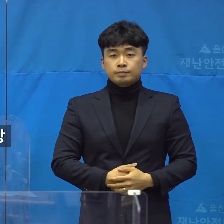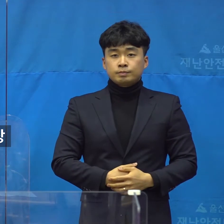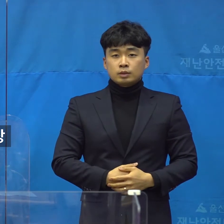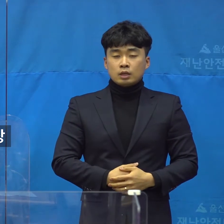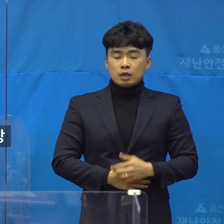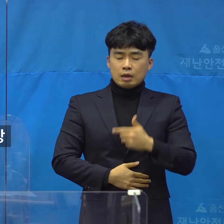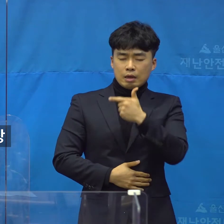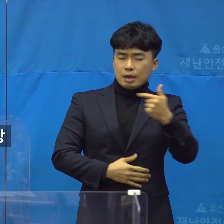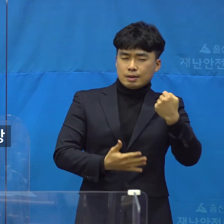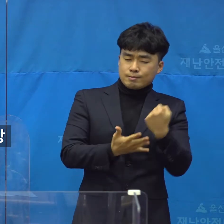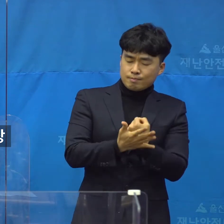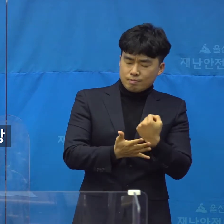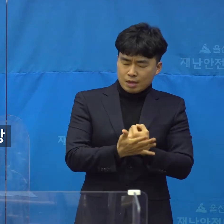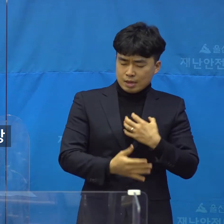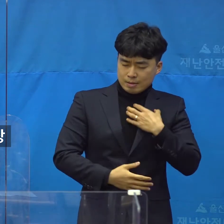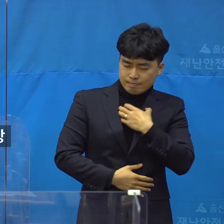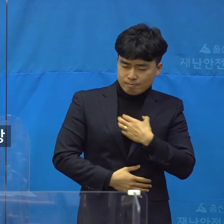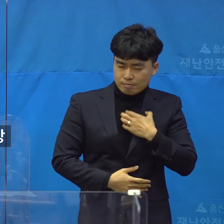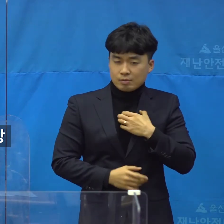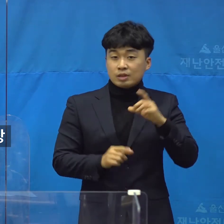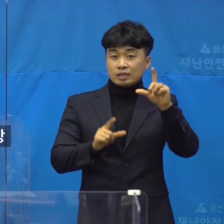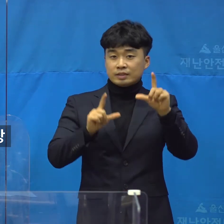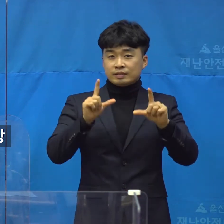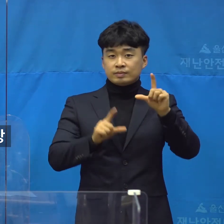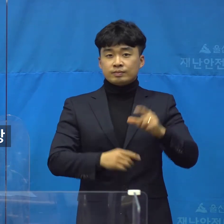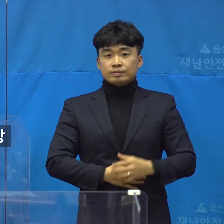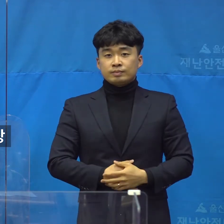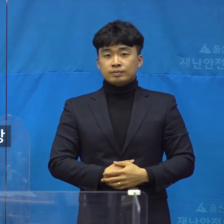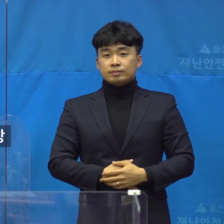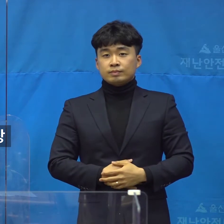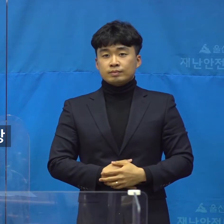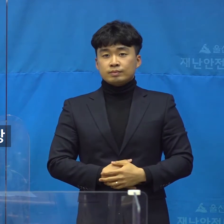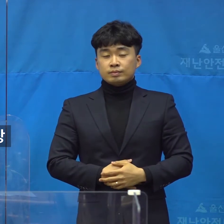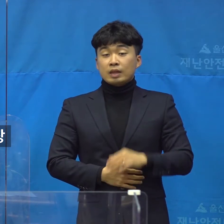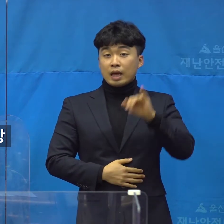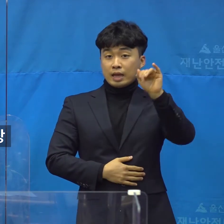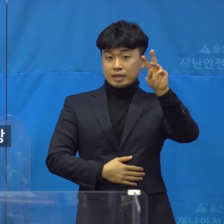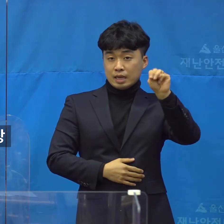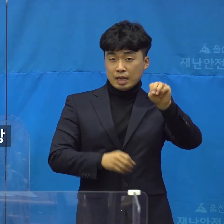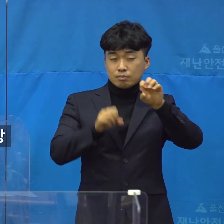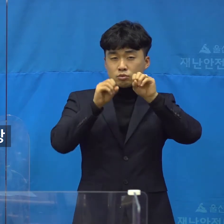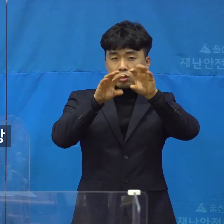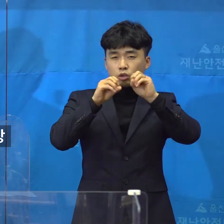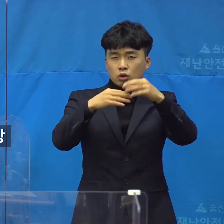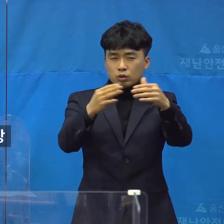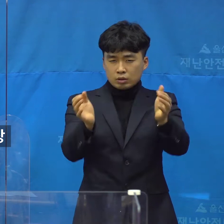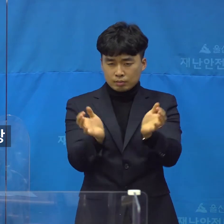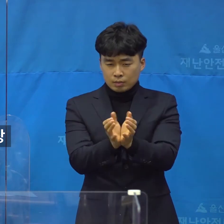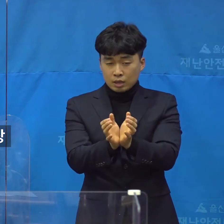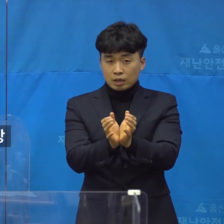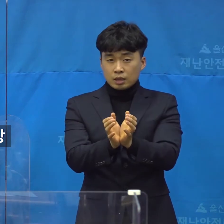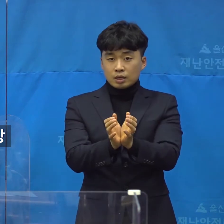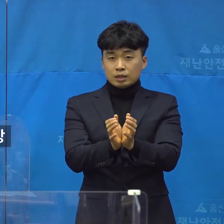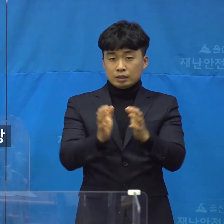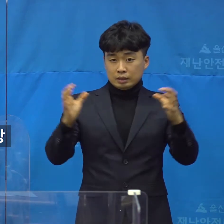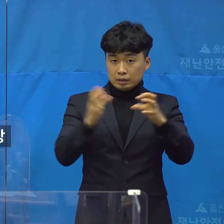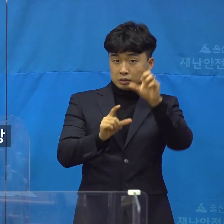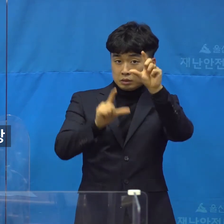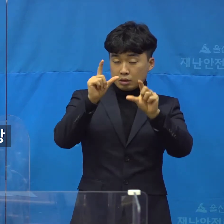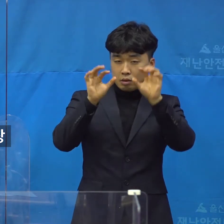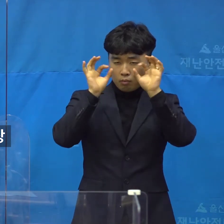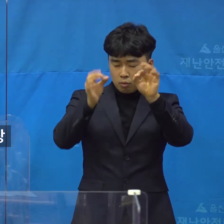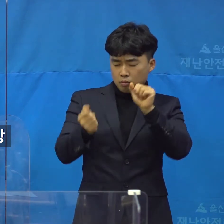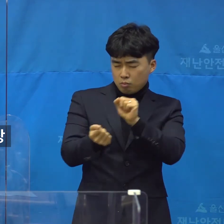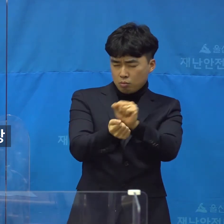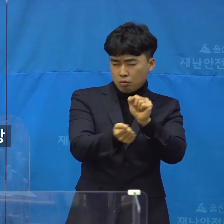매우 안타깝고 우려스러운 상황입니다. 이번 IM 선교회와 관련한 집단 발생 양상을 보면